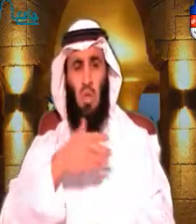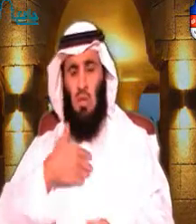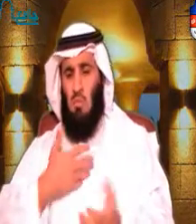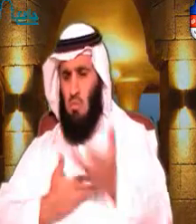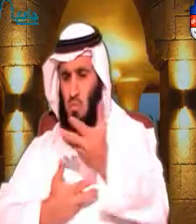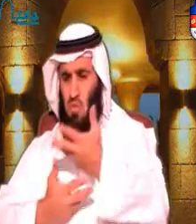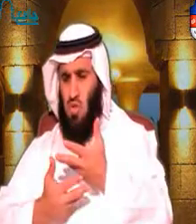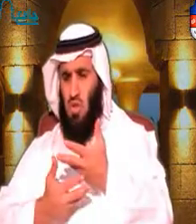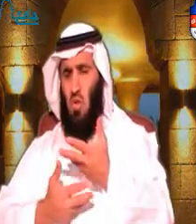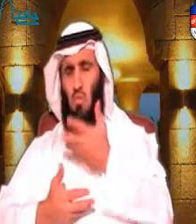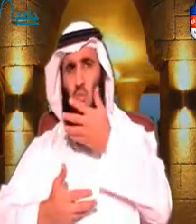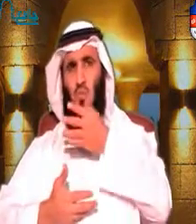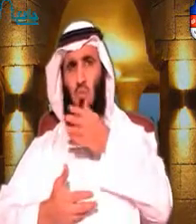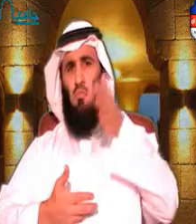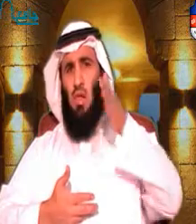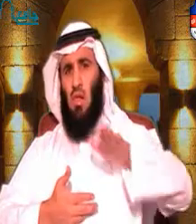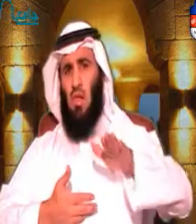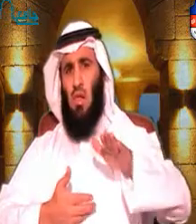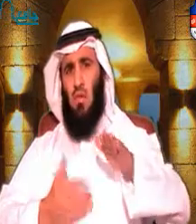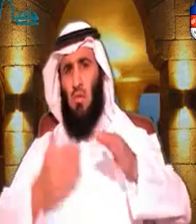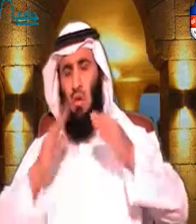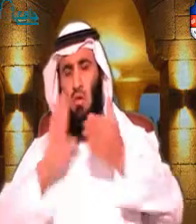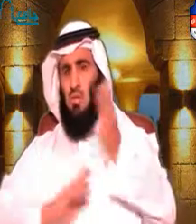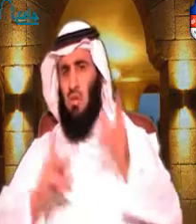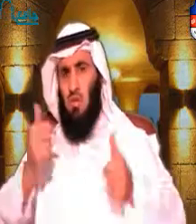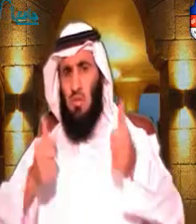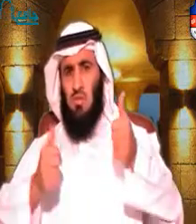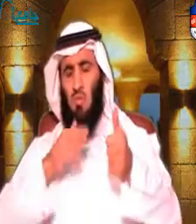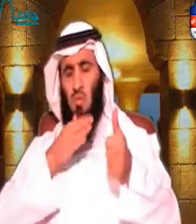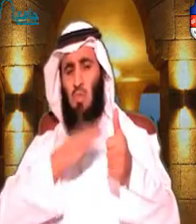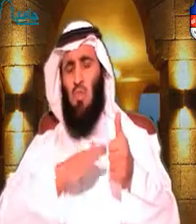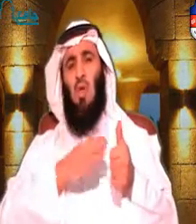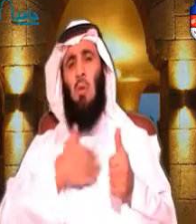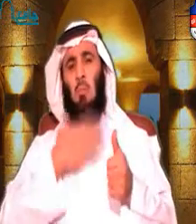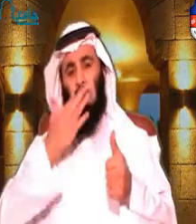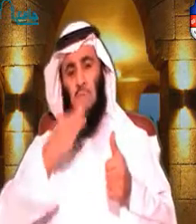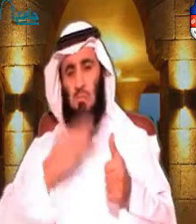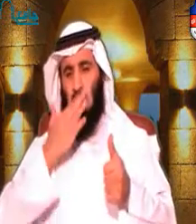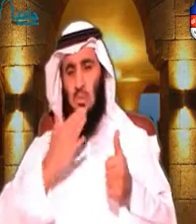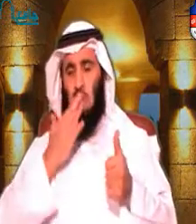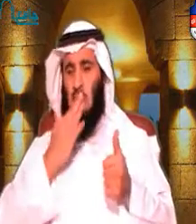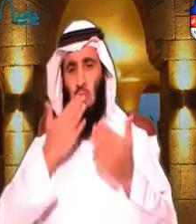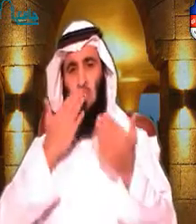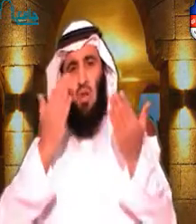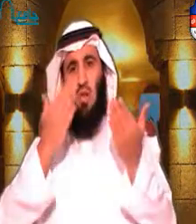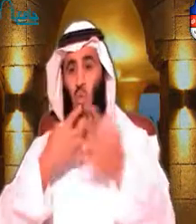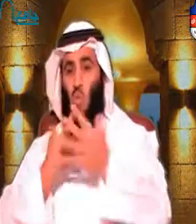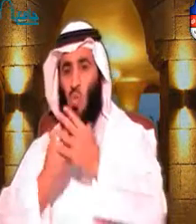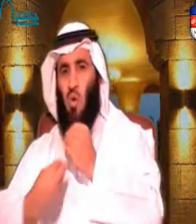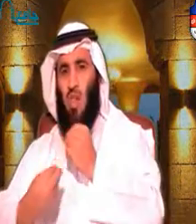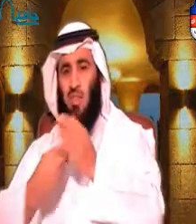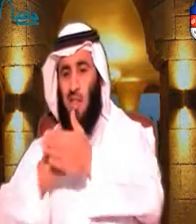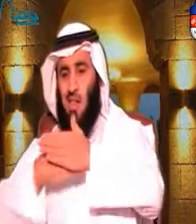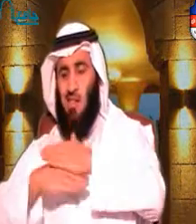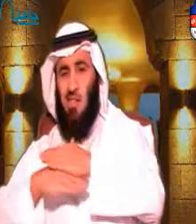أعز الناس إليك من ولد ووالدة وحبيب وغير ذلك. إنه حبيبنا صلى الله